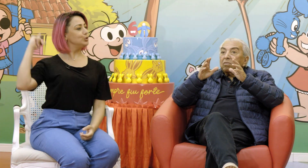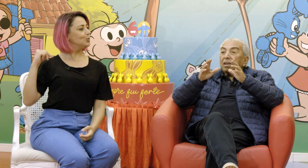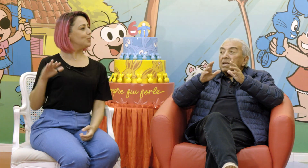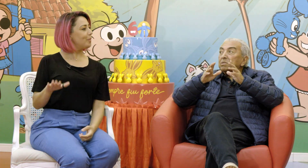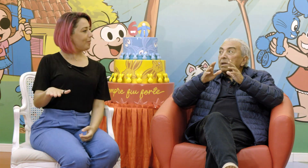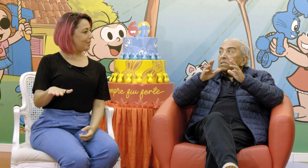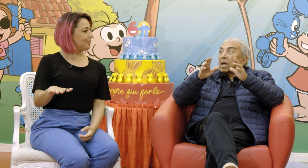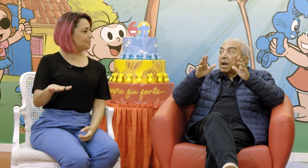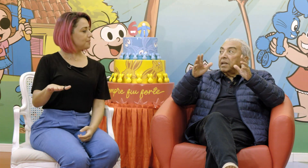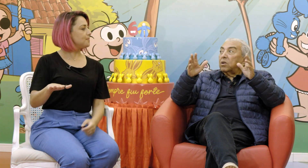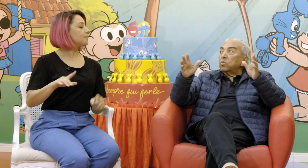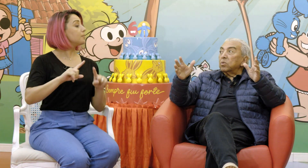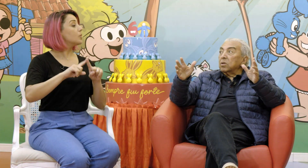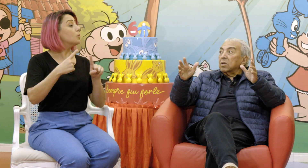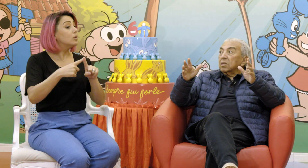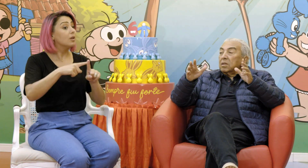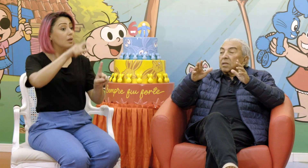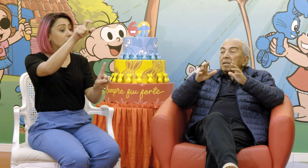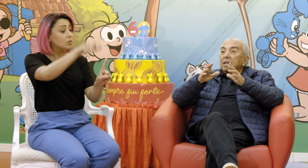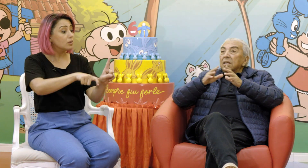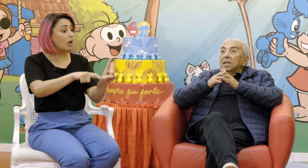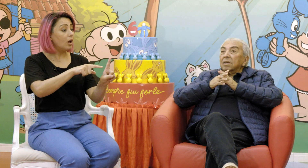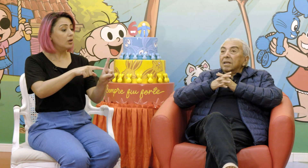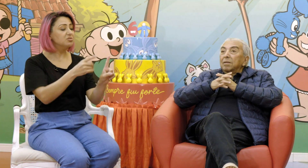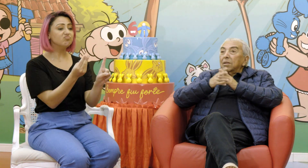personagem ficasse mais rico.